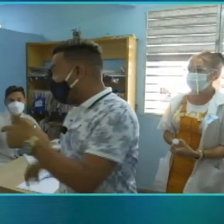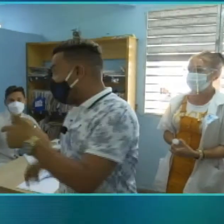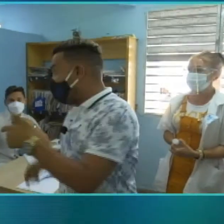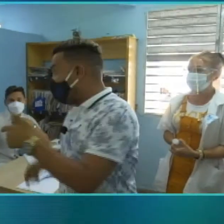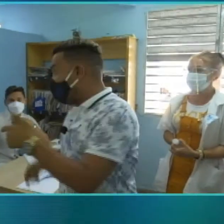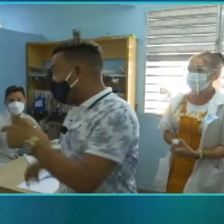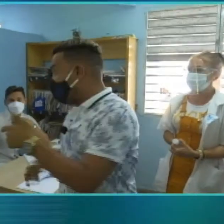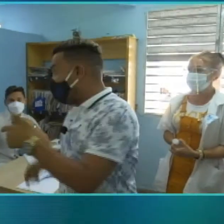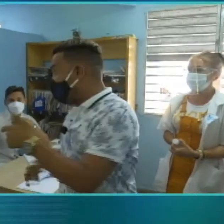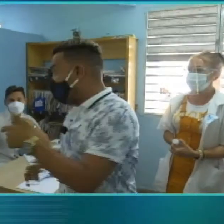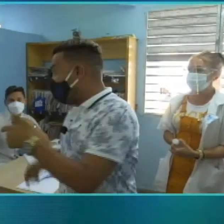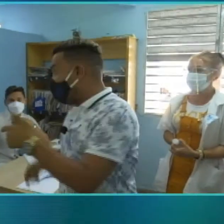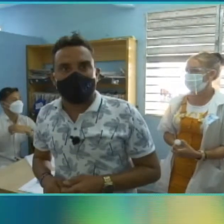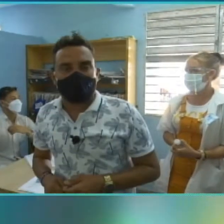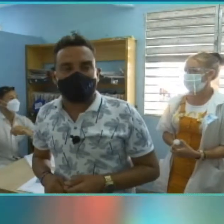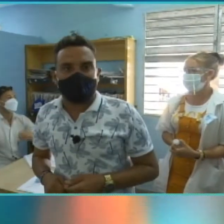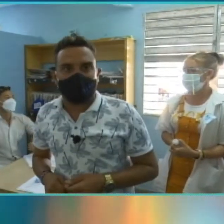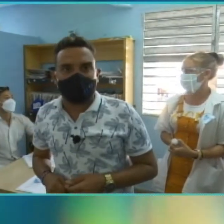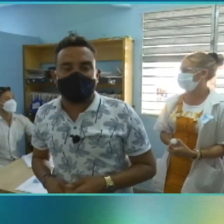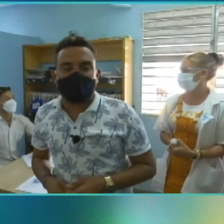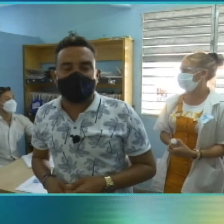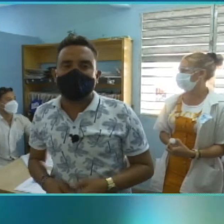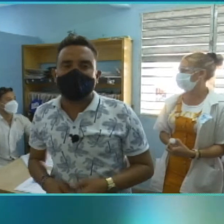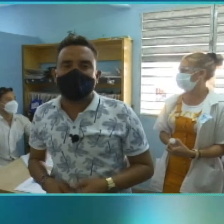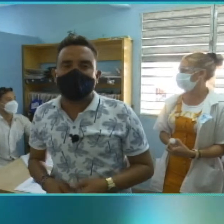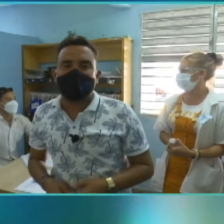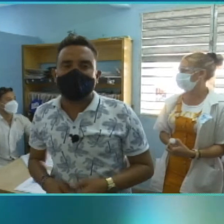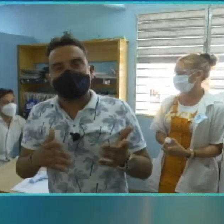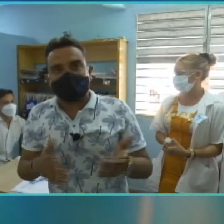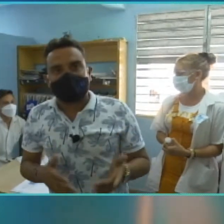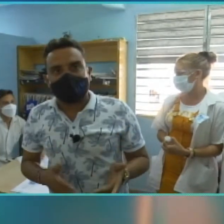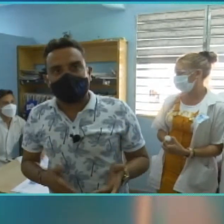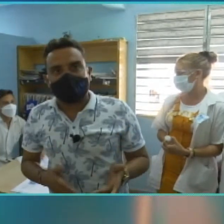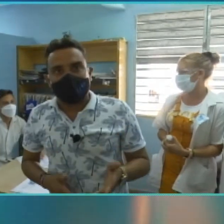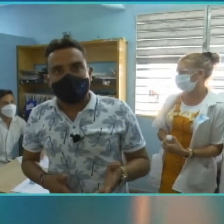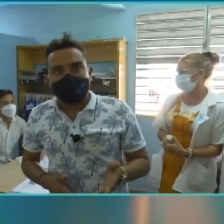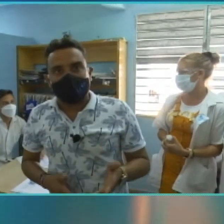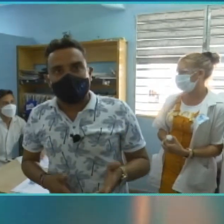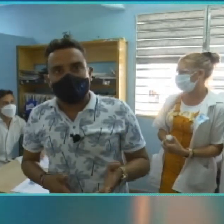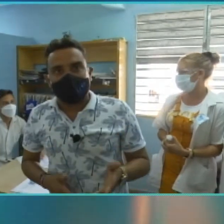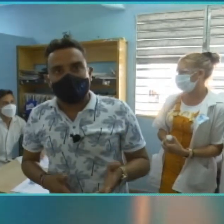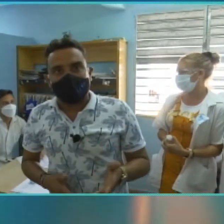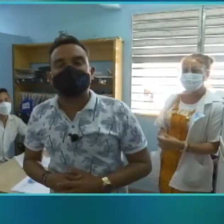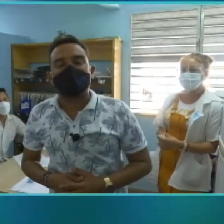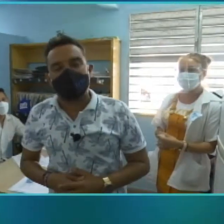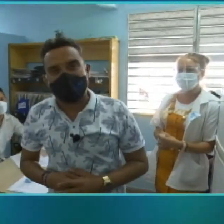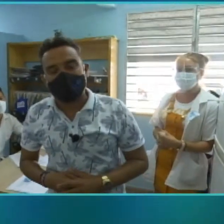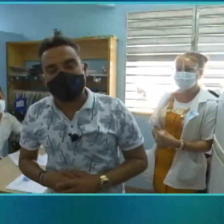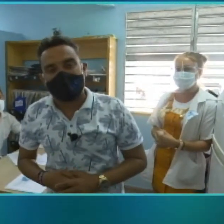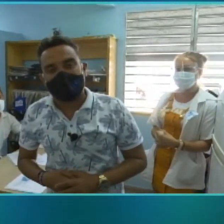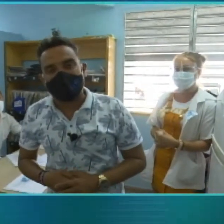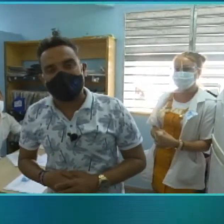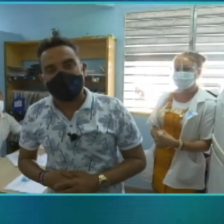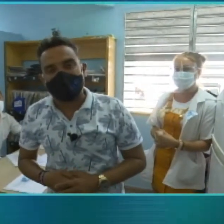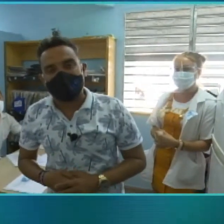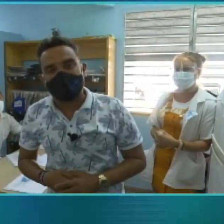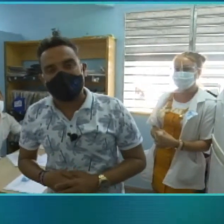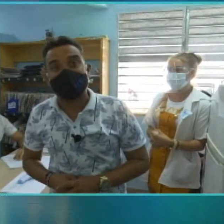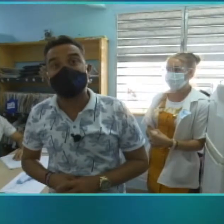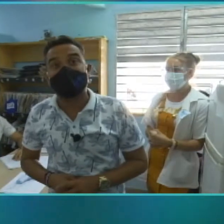en plena campaña de vacunación en la capital, tanto amor y tanta ternura. Así despido esta revista, nos vamos a encontrar mañana. Soy Magdiel y como siempre